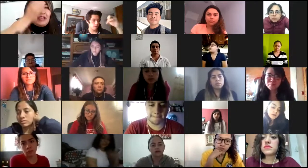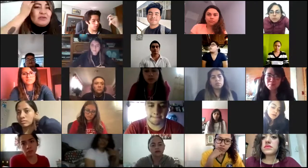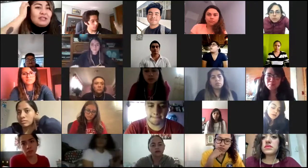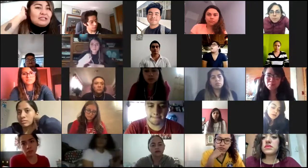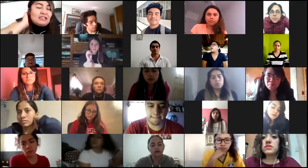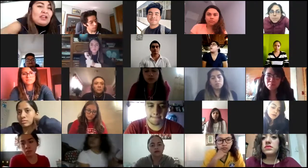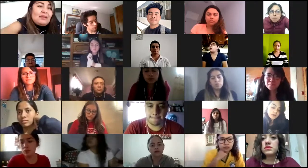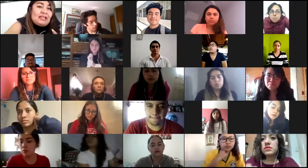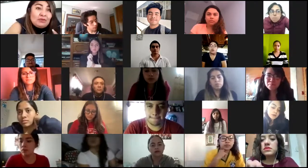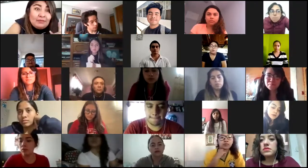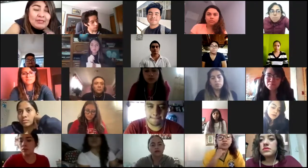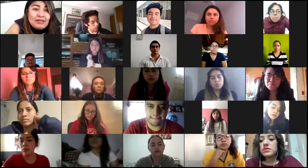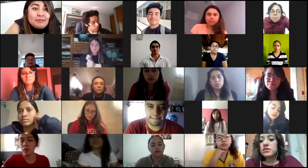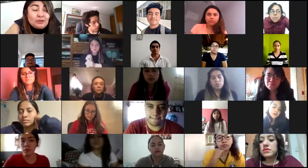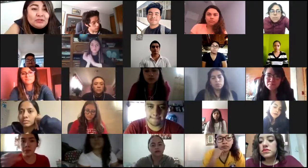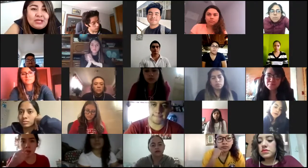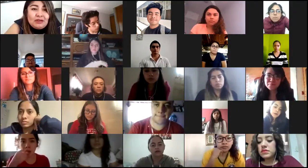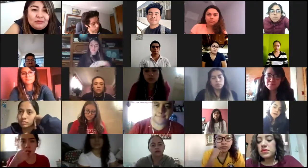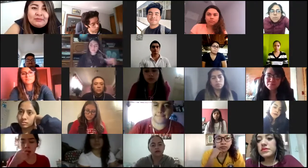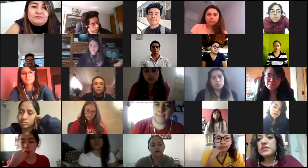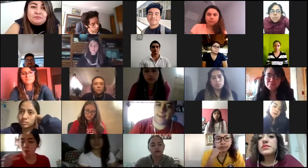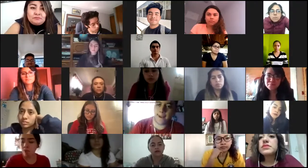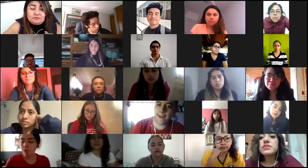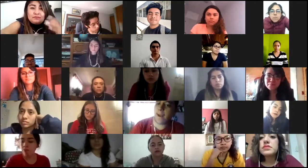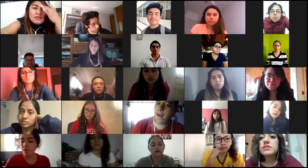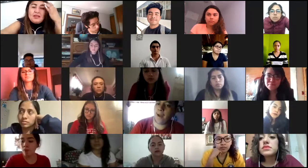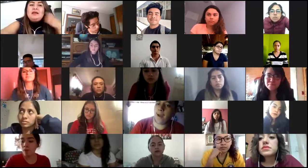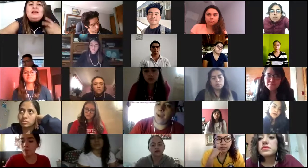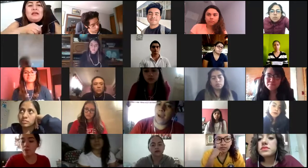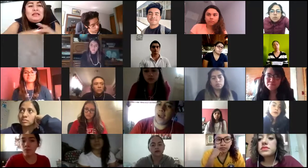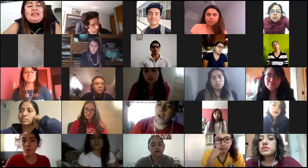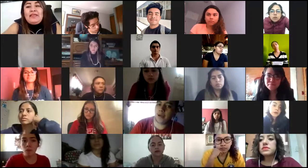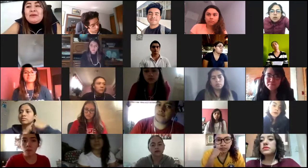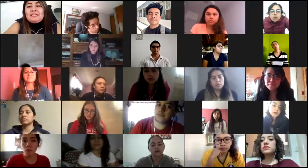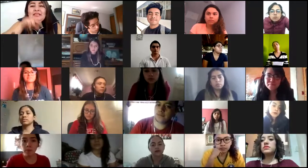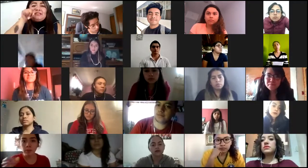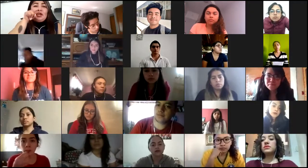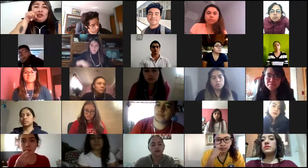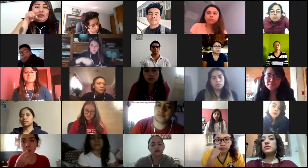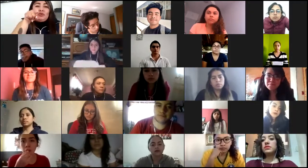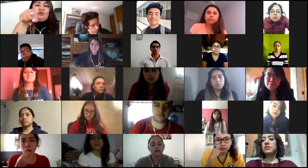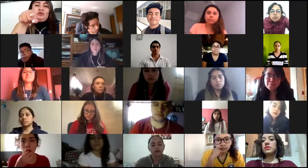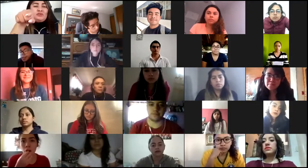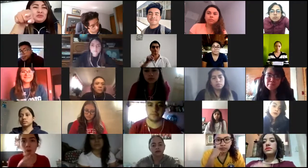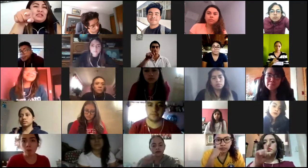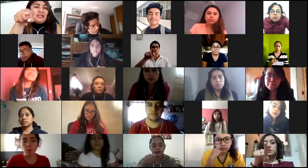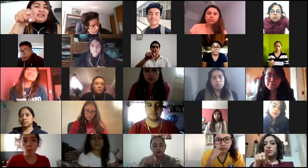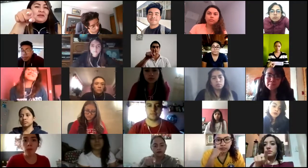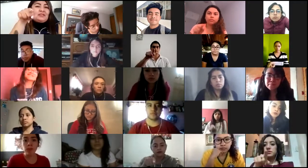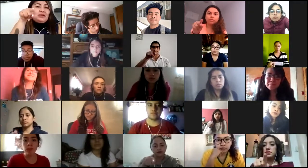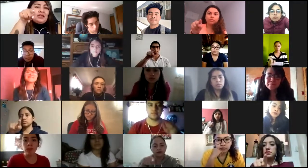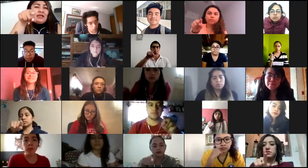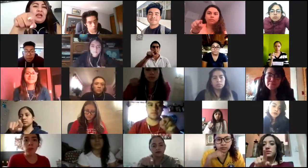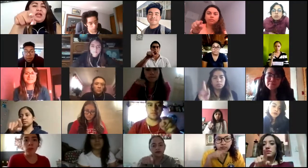en la lengua de señas solamente hay una manera de preguntar el nombre. Y nada más es tú, señalas